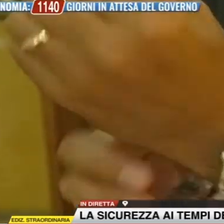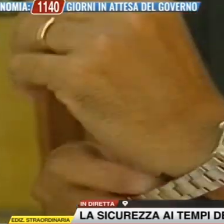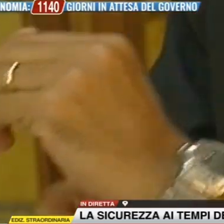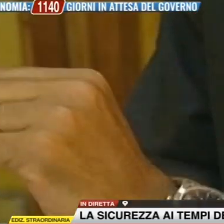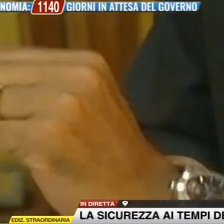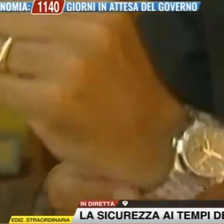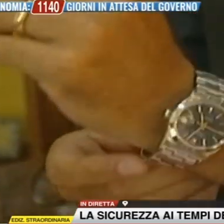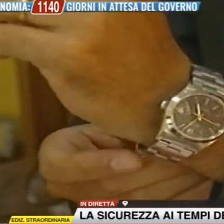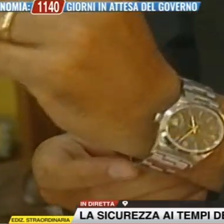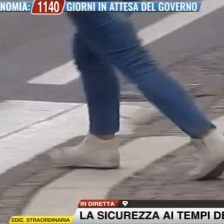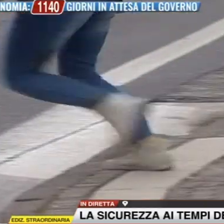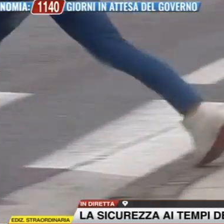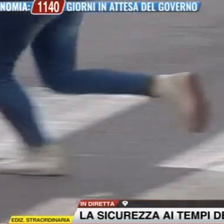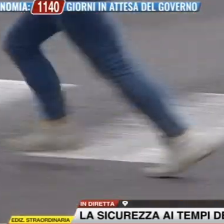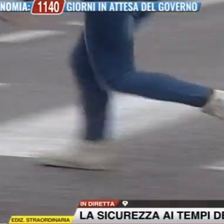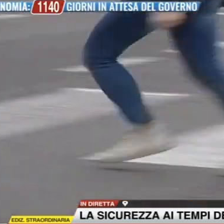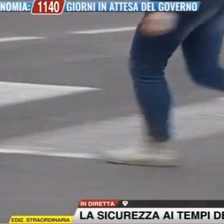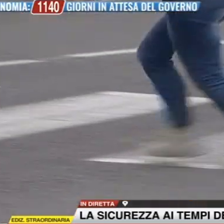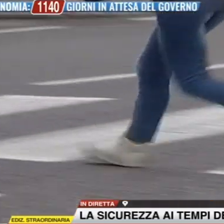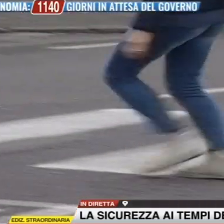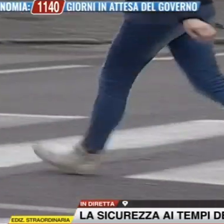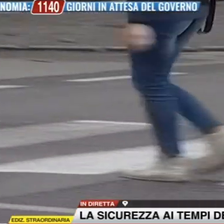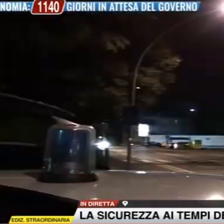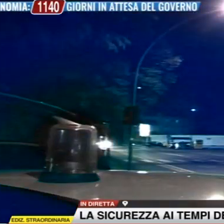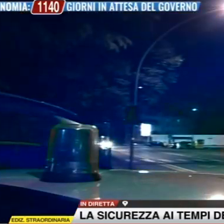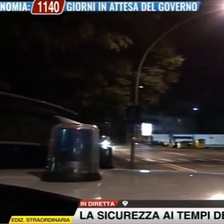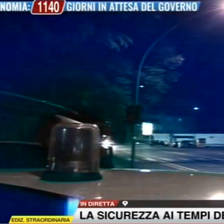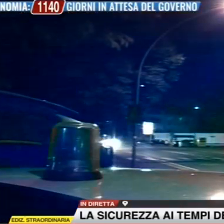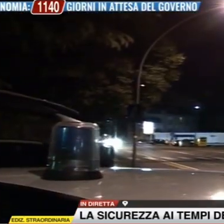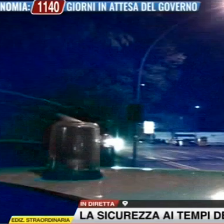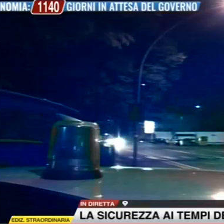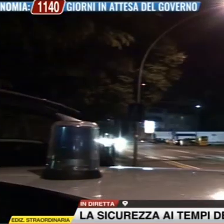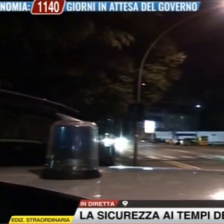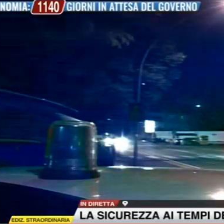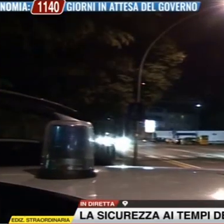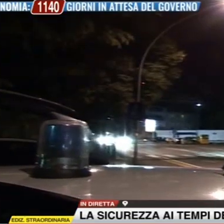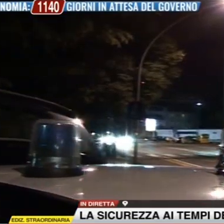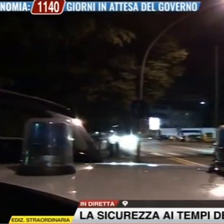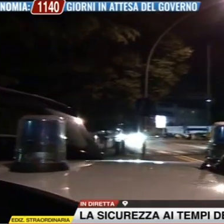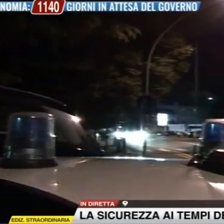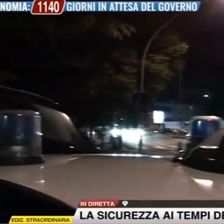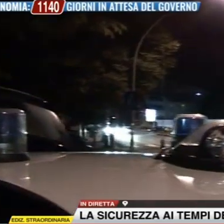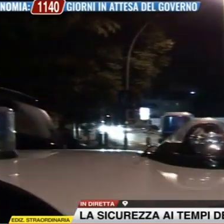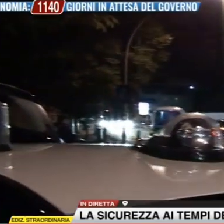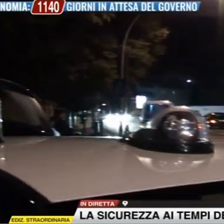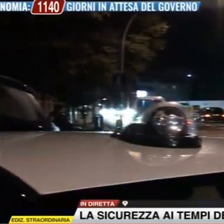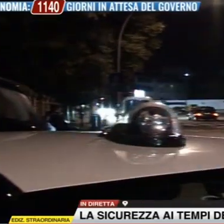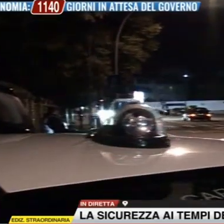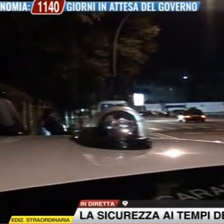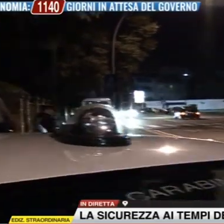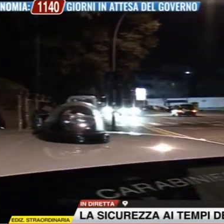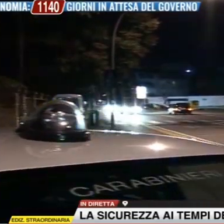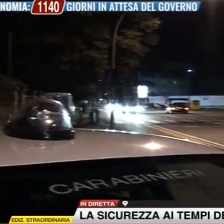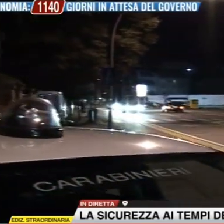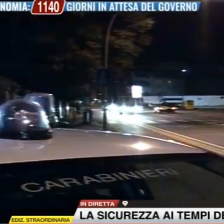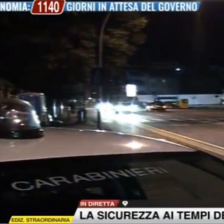recapitato. Ma ultimamente stiamo registrando anche quella che è la commissione di un'altra tipologia di truffa online, che è quella cosiddetta indiretta,